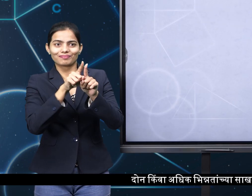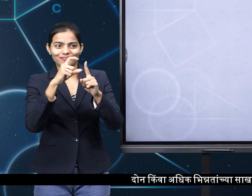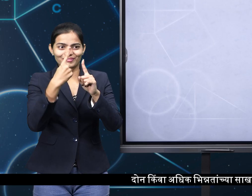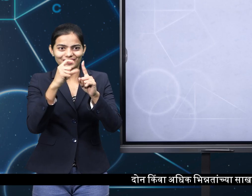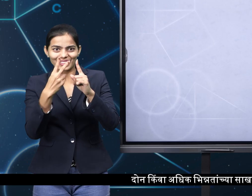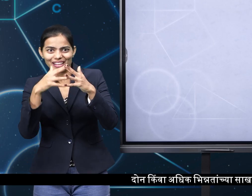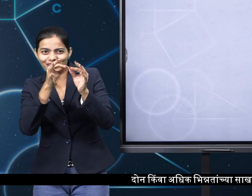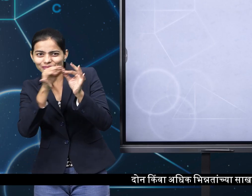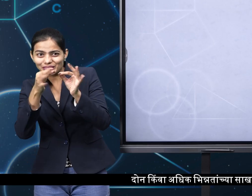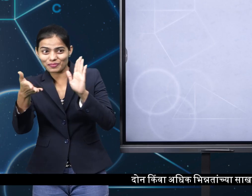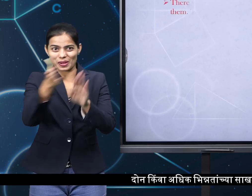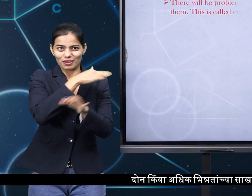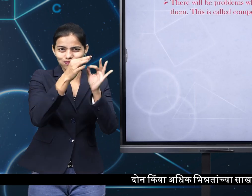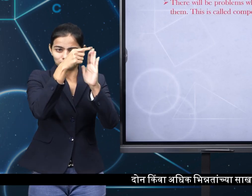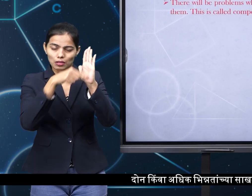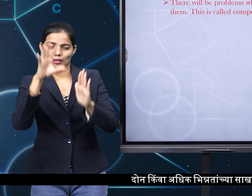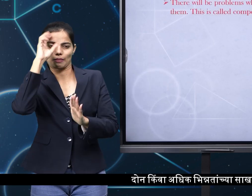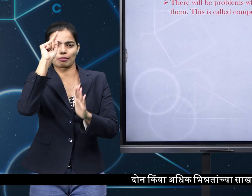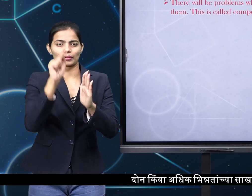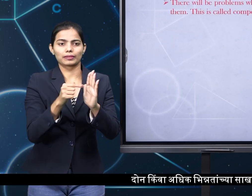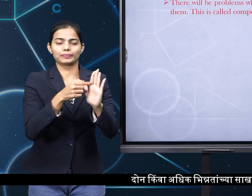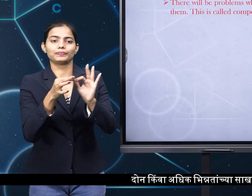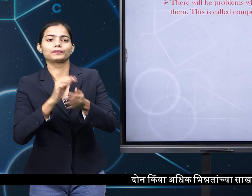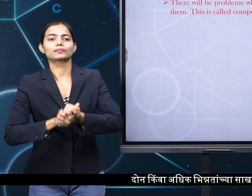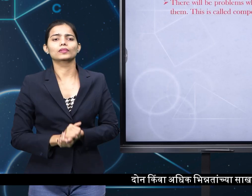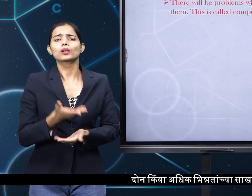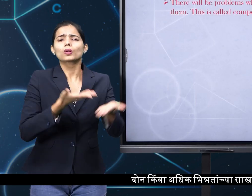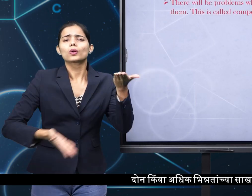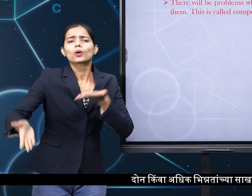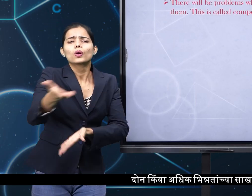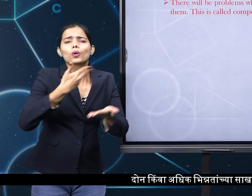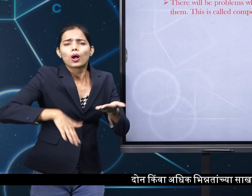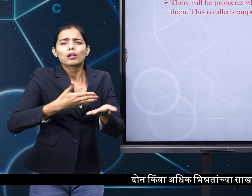2 किंवा अधिक भिन्नतांच्या साखळीत अशा समस्या असतील,